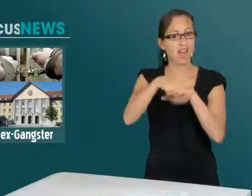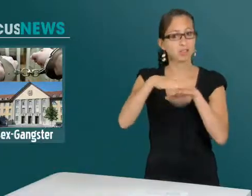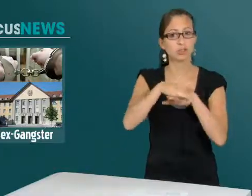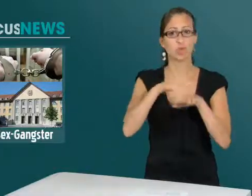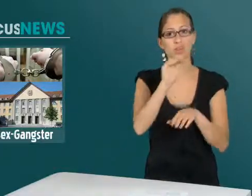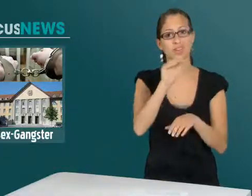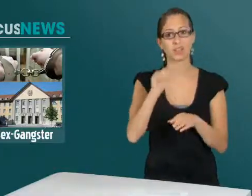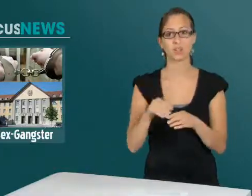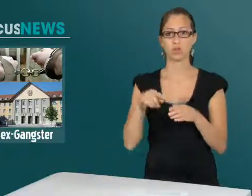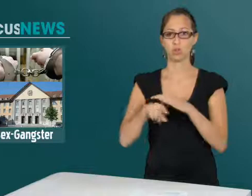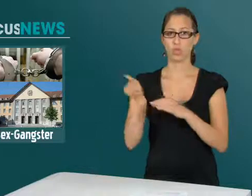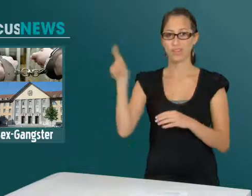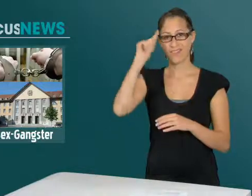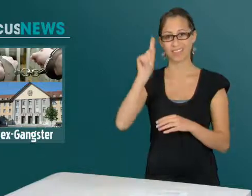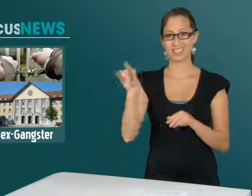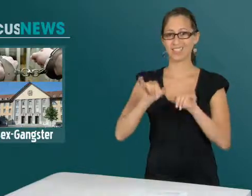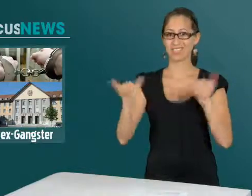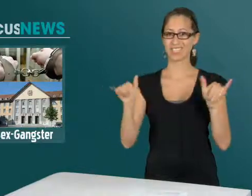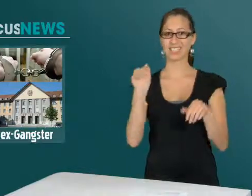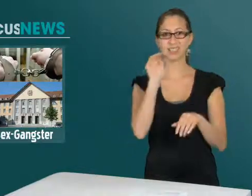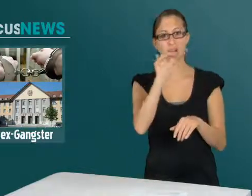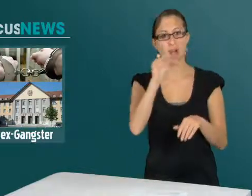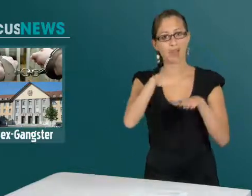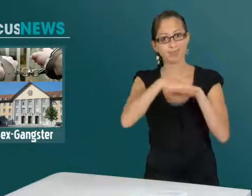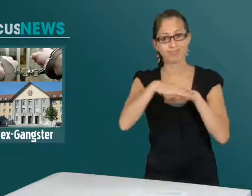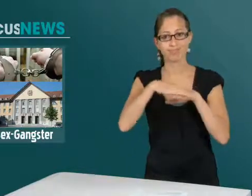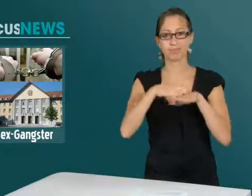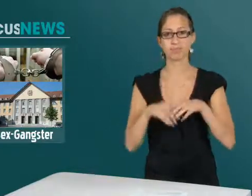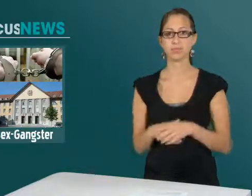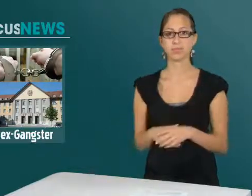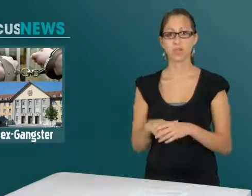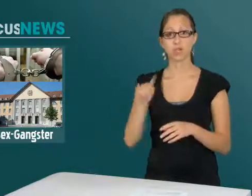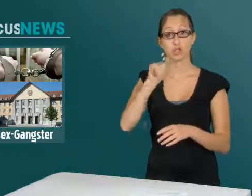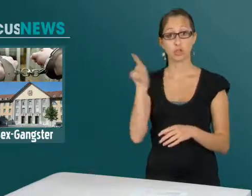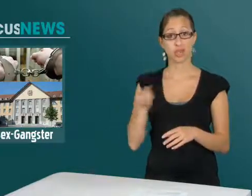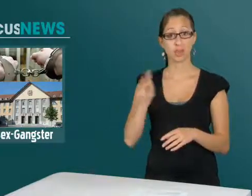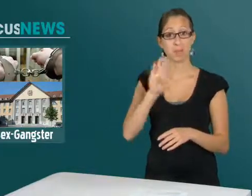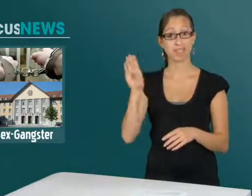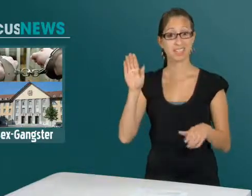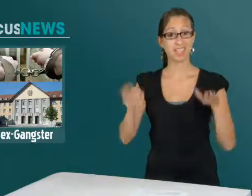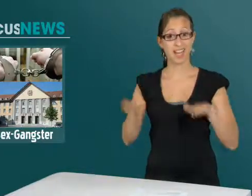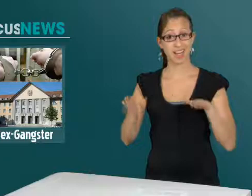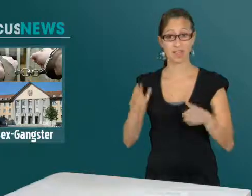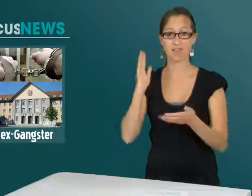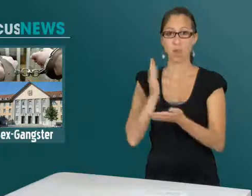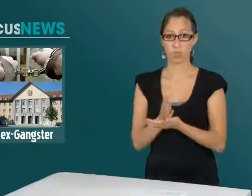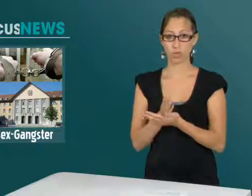bis jetzt erhielten seine opfer keine entschuldigung der teuer nicht wusste wie er dies tun solle das zürcher bezirksgericht